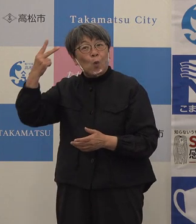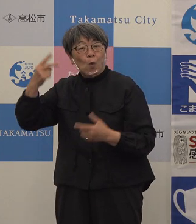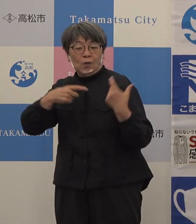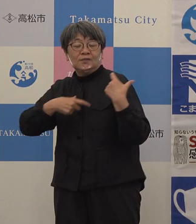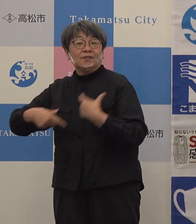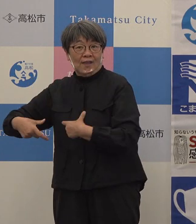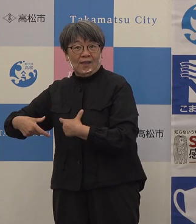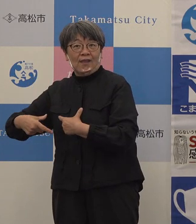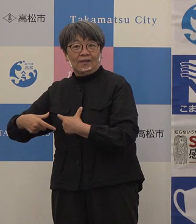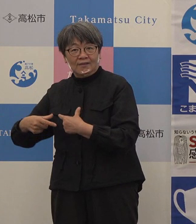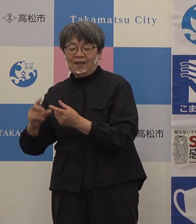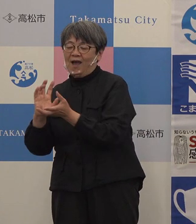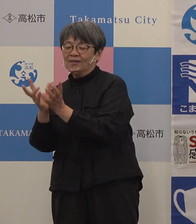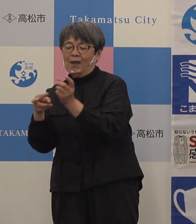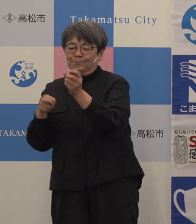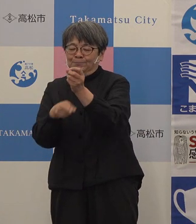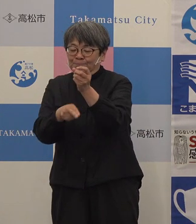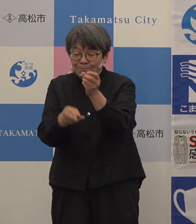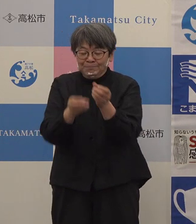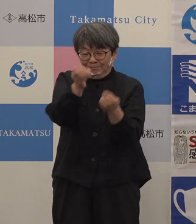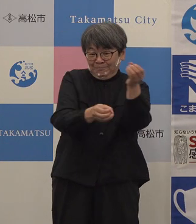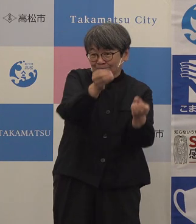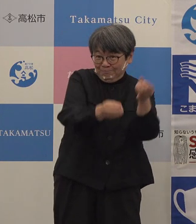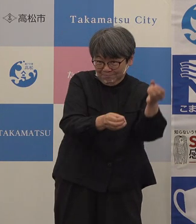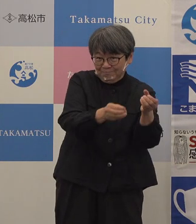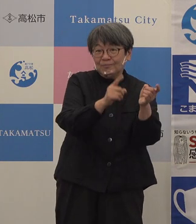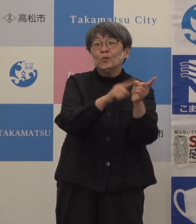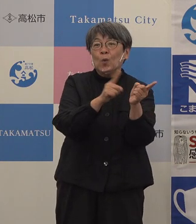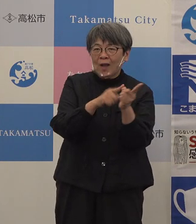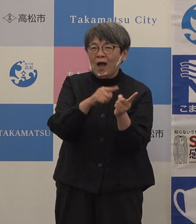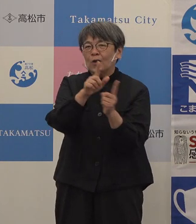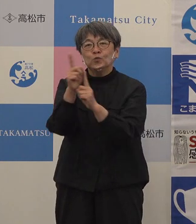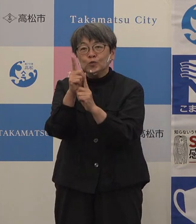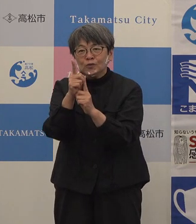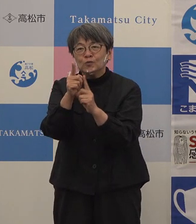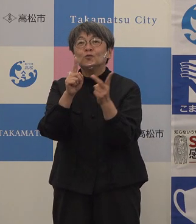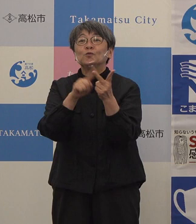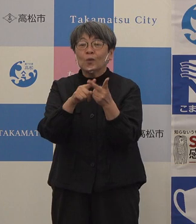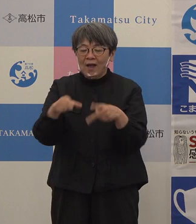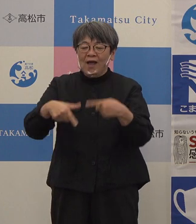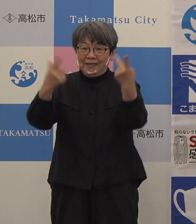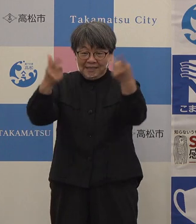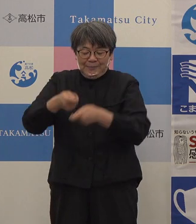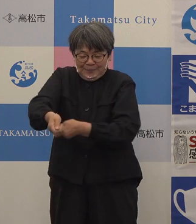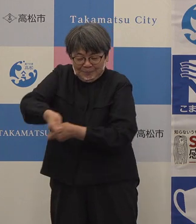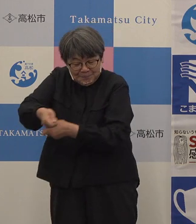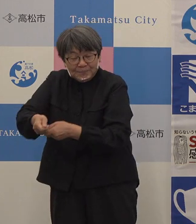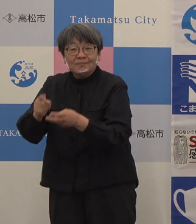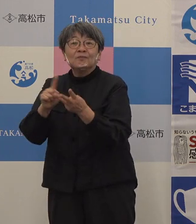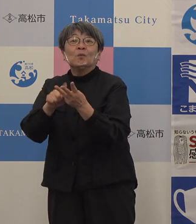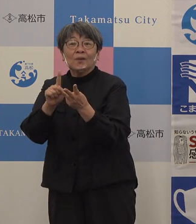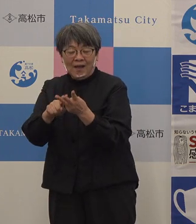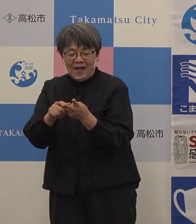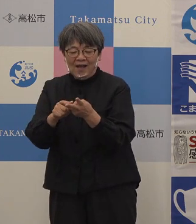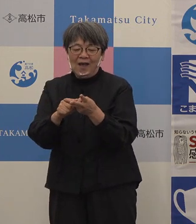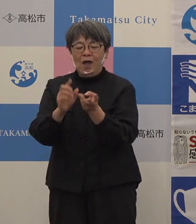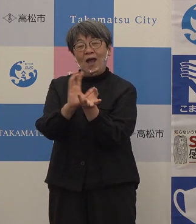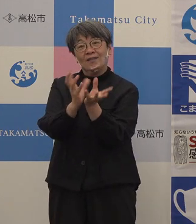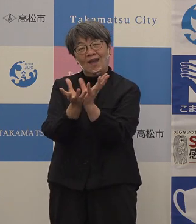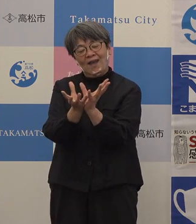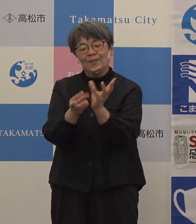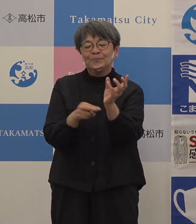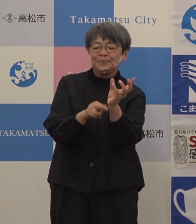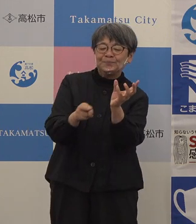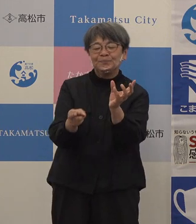パフォーマンスをはじめ、花のプレゼントクイズラリーや丸太切り、フラワーアレンジメントの仕事体験、各種ステージイ